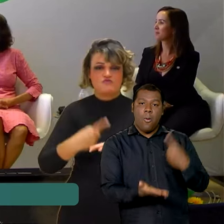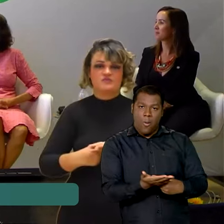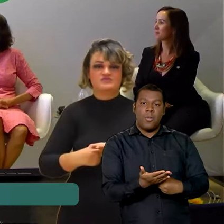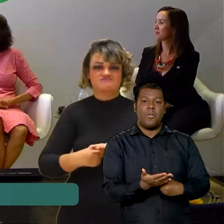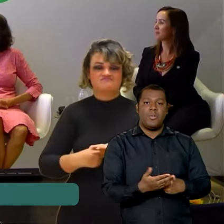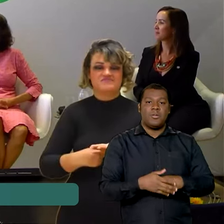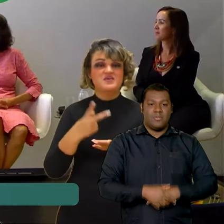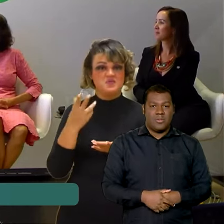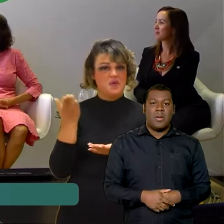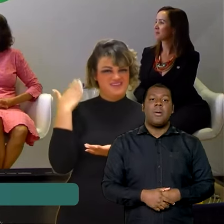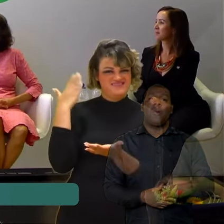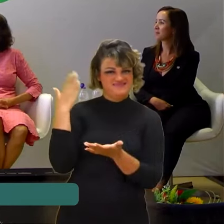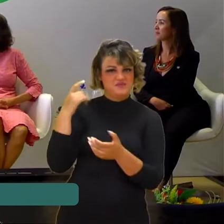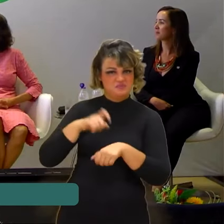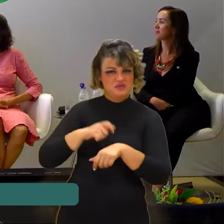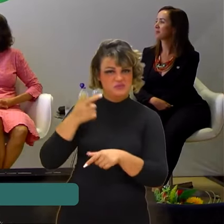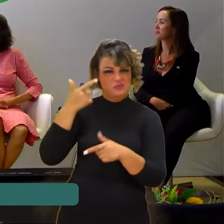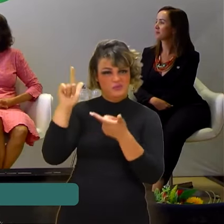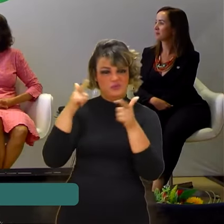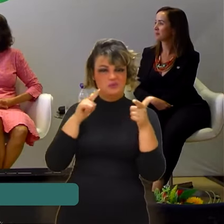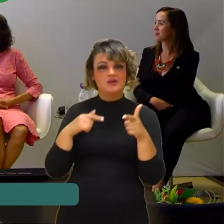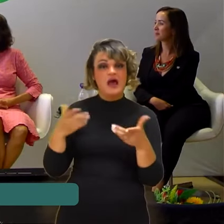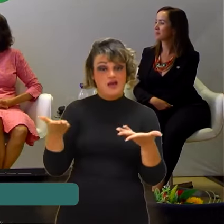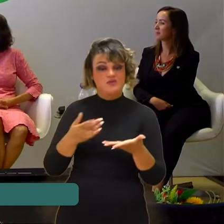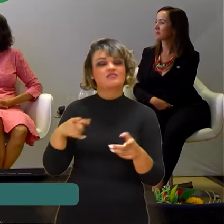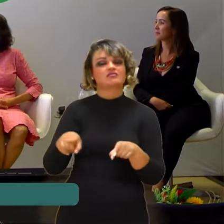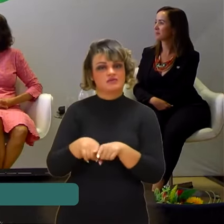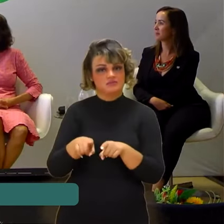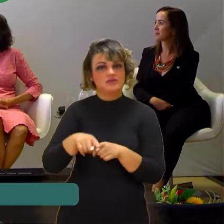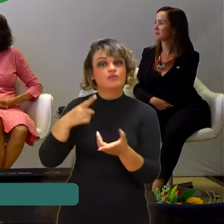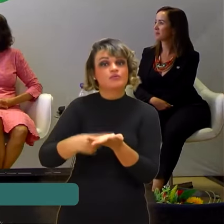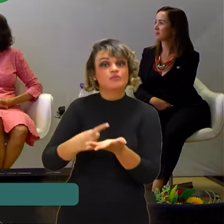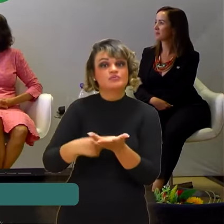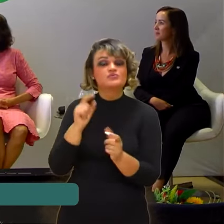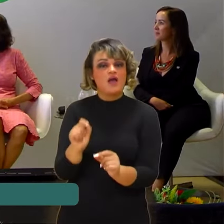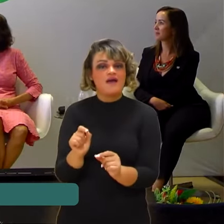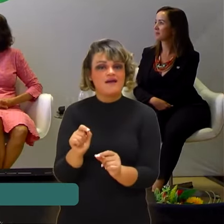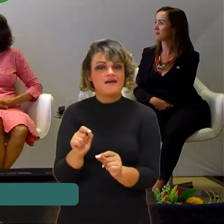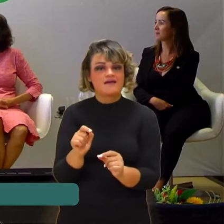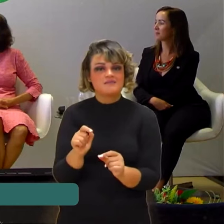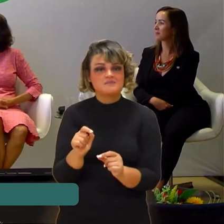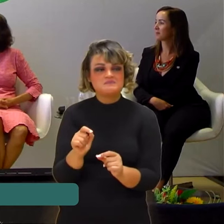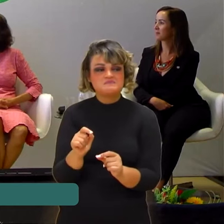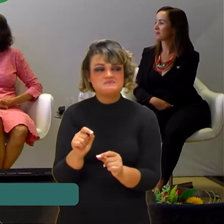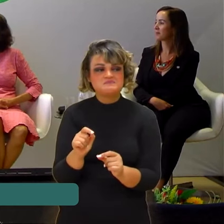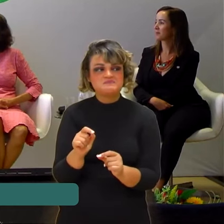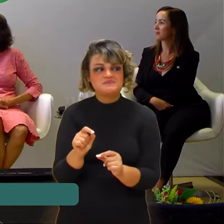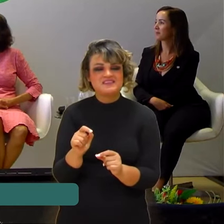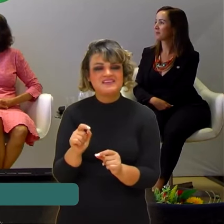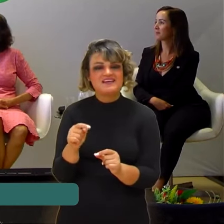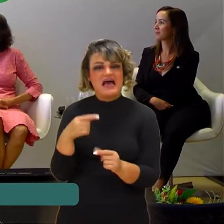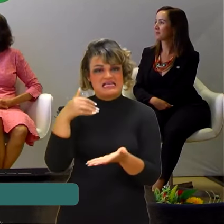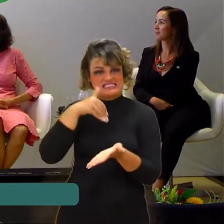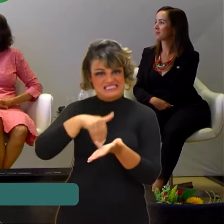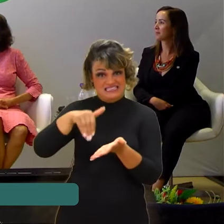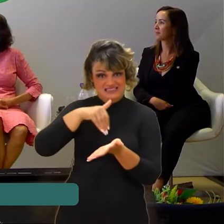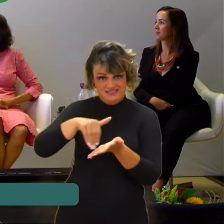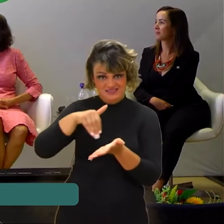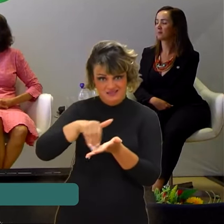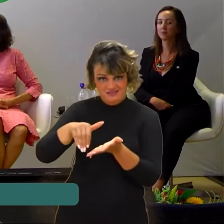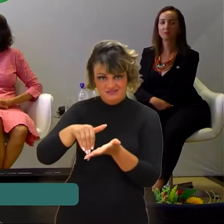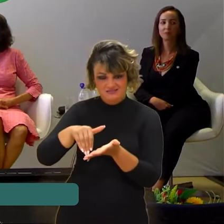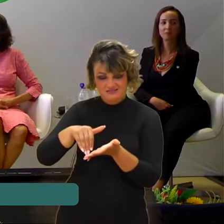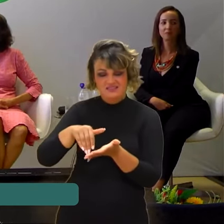como já tivemos em outros momentos, um compromisso com o que a nossa secretária